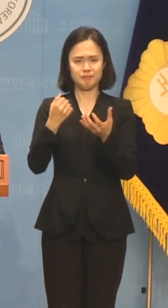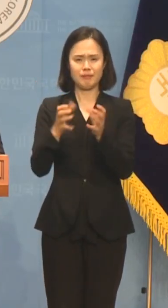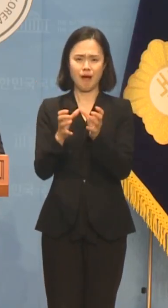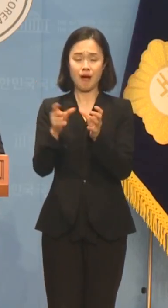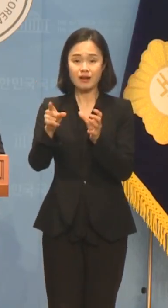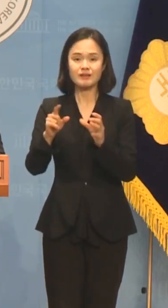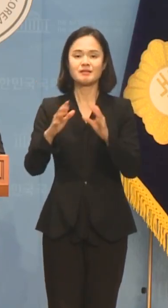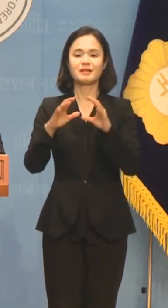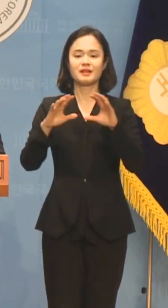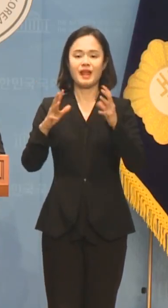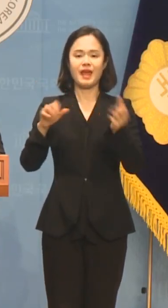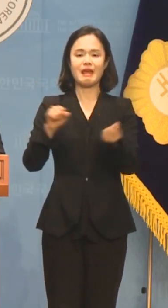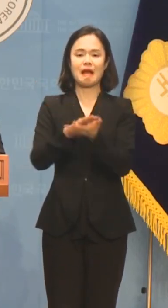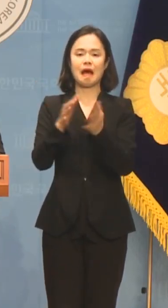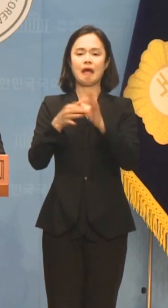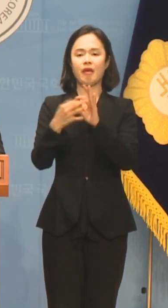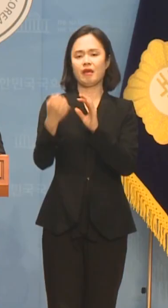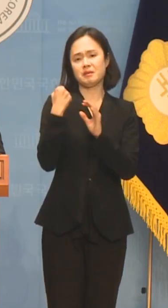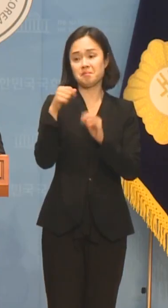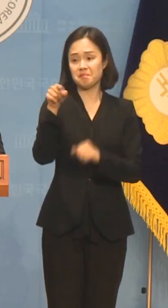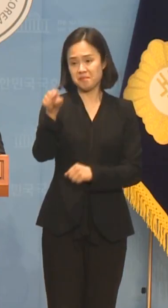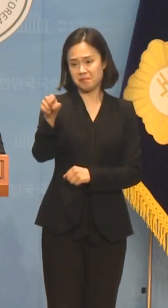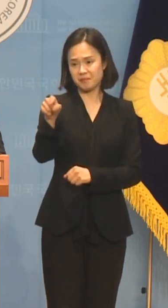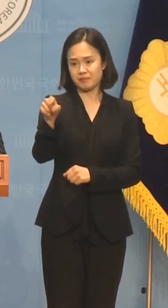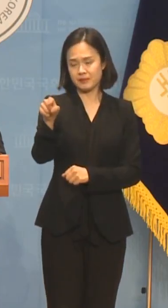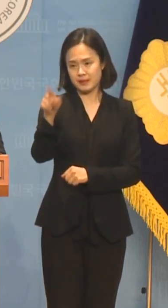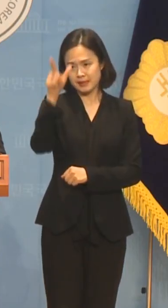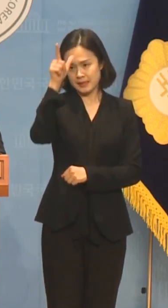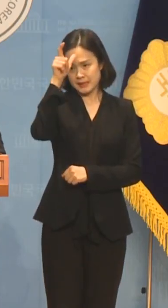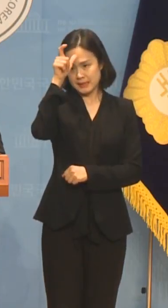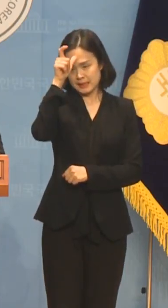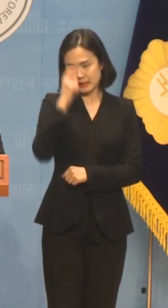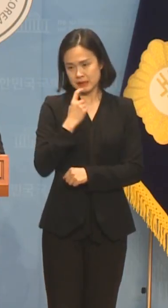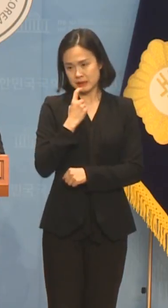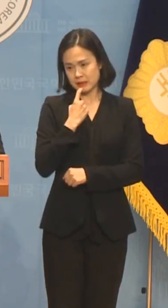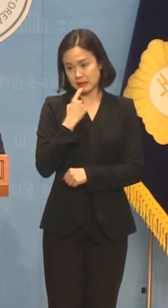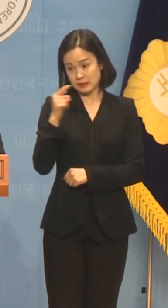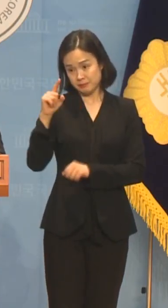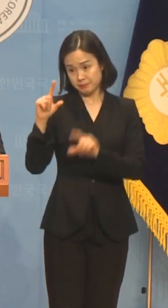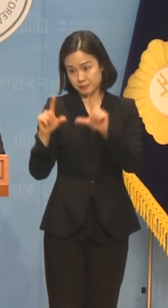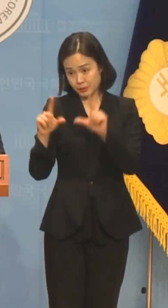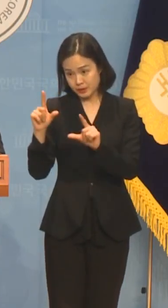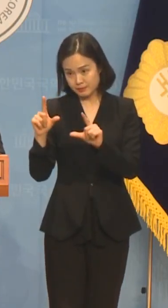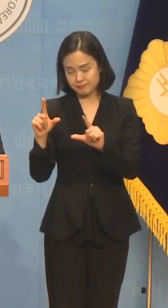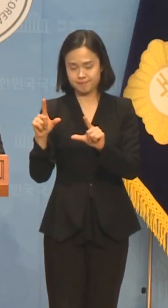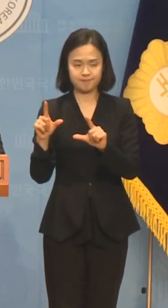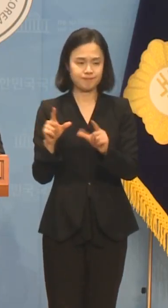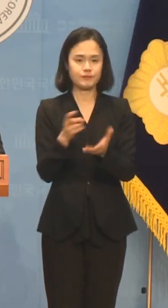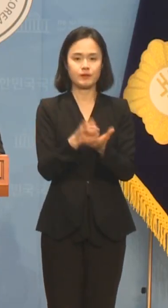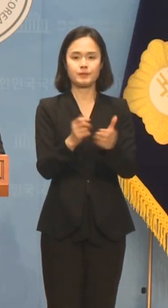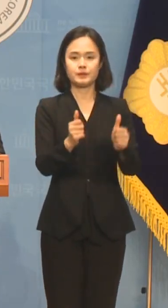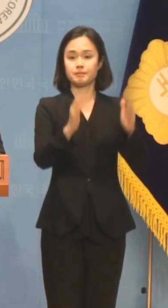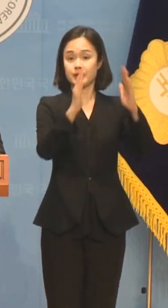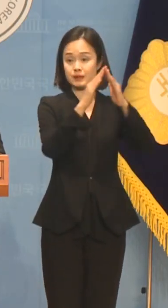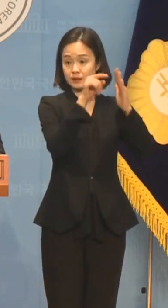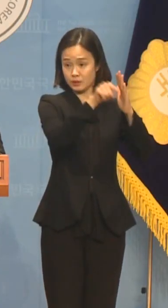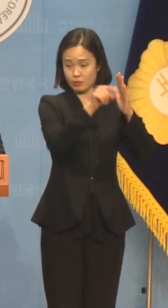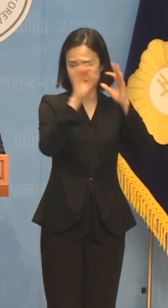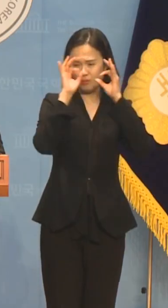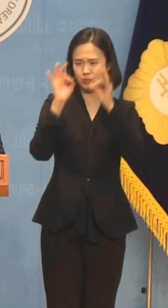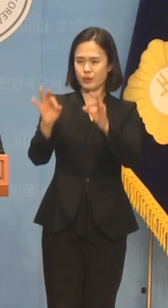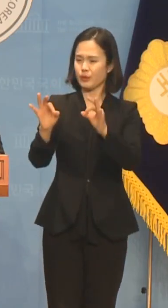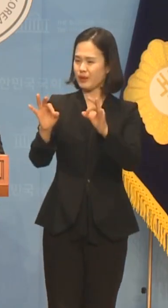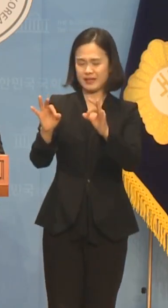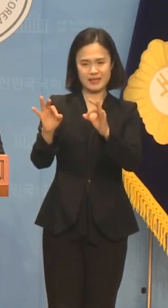우기기, 버티기 전략은 오히려 헌법재판소나 형사재판에서 불리하게